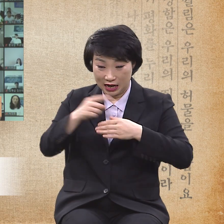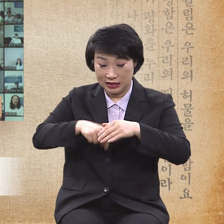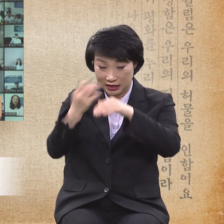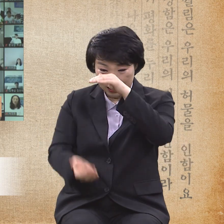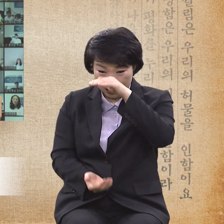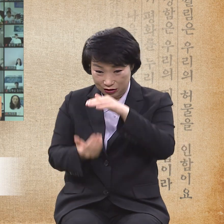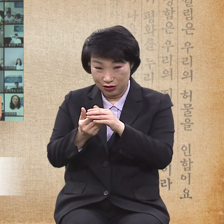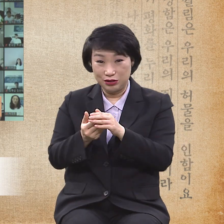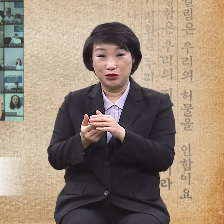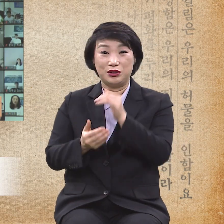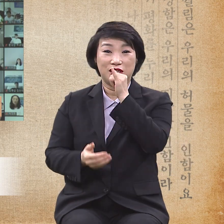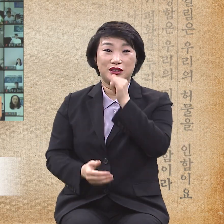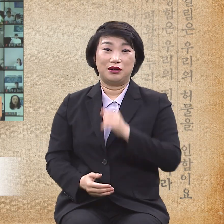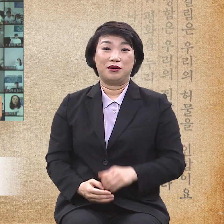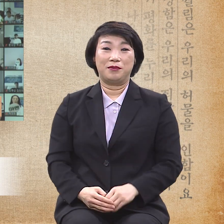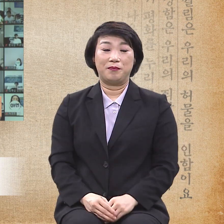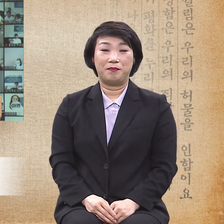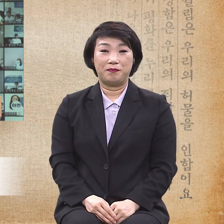이루어지게 하는 것이요.